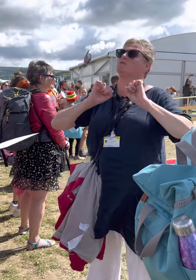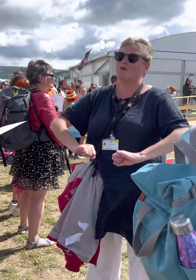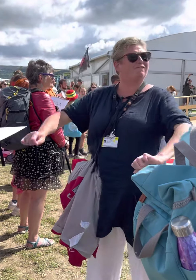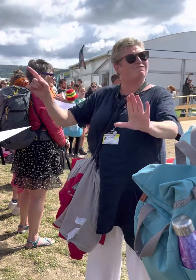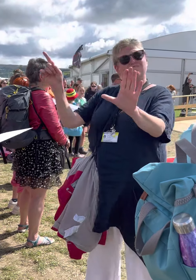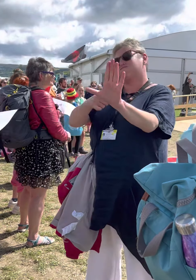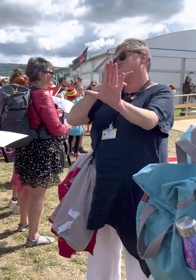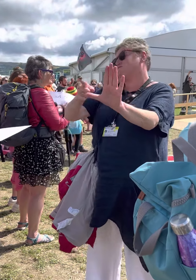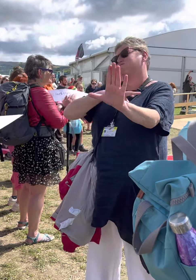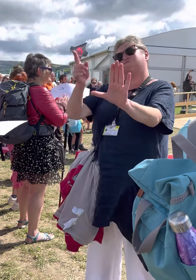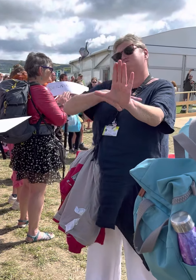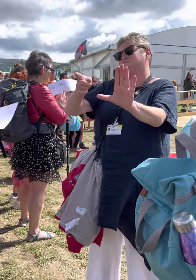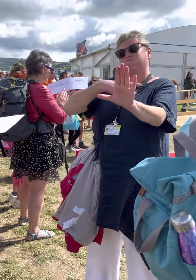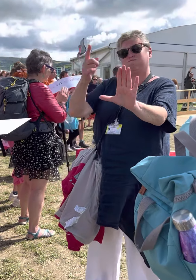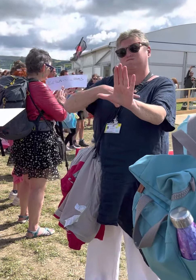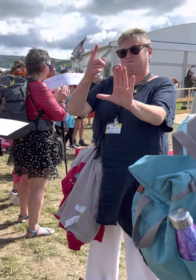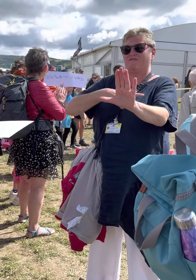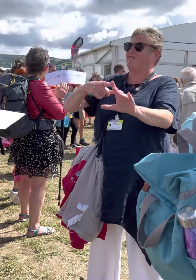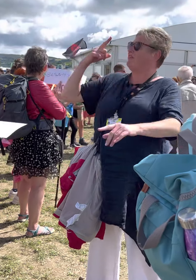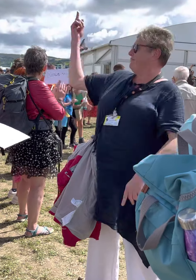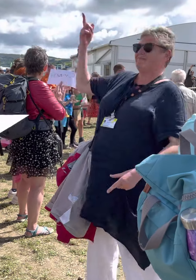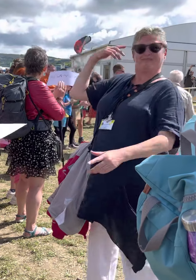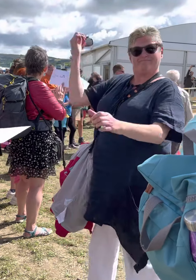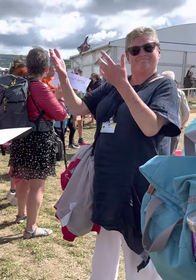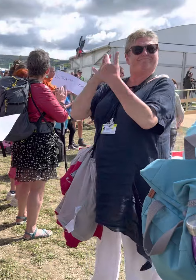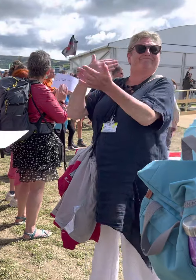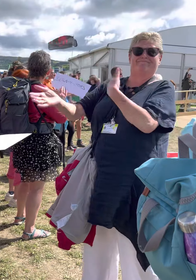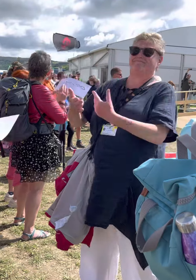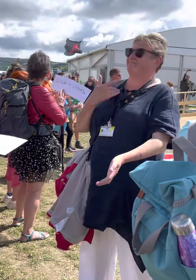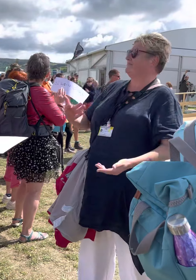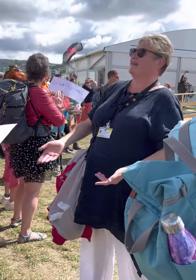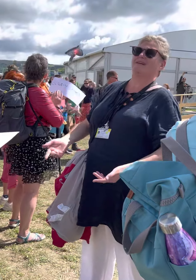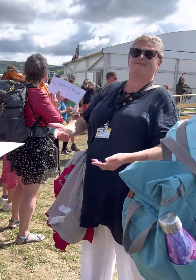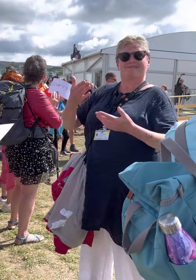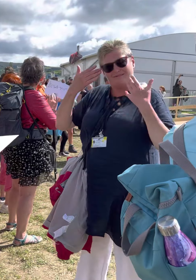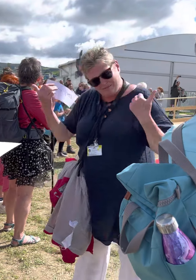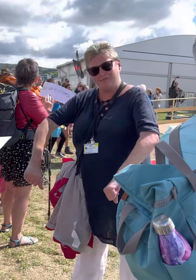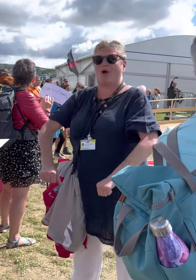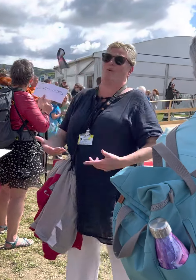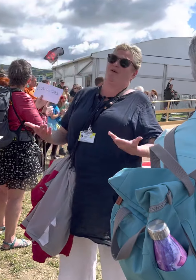i'r Llywodraeth gweithredu ar hwn, a fel di dweud, diolch am wneud o.